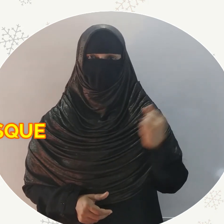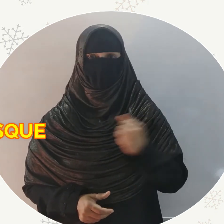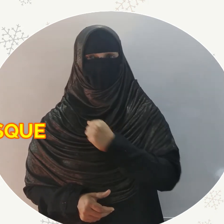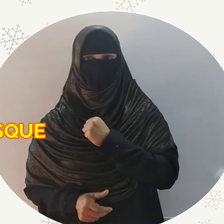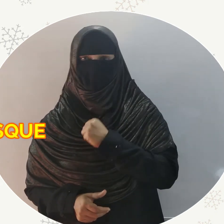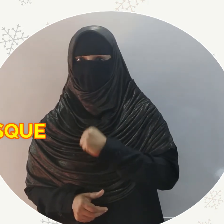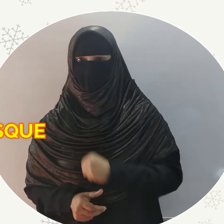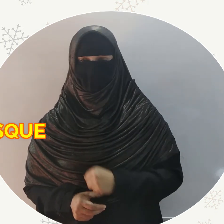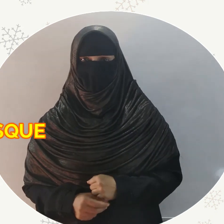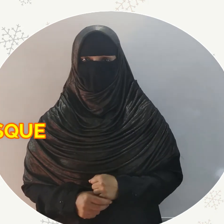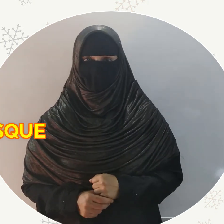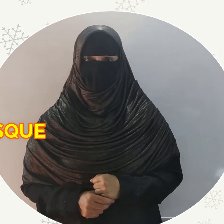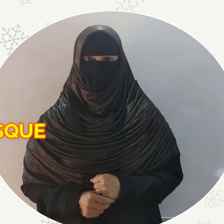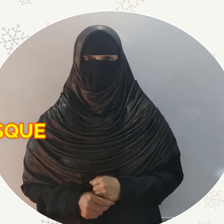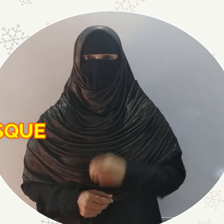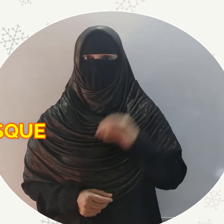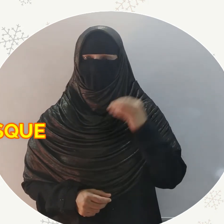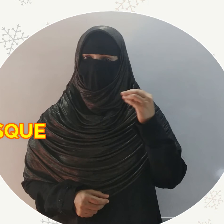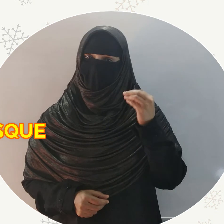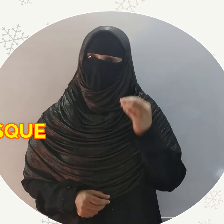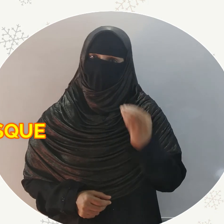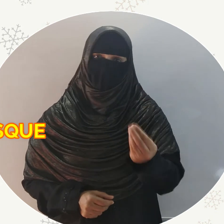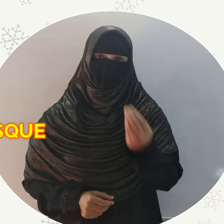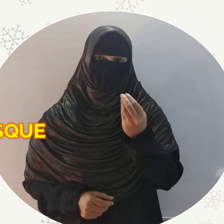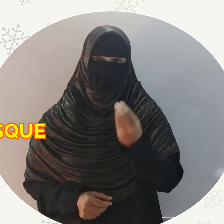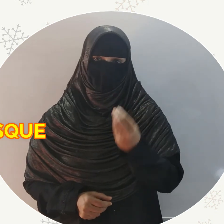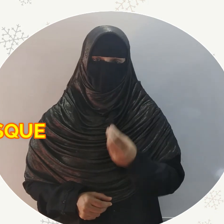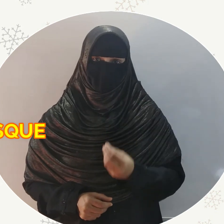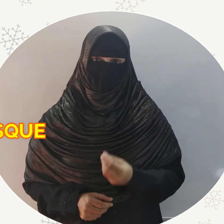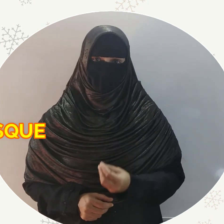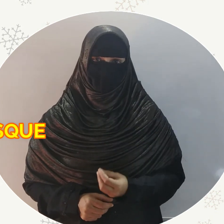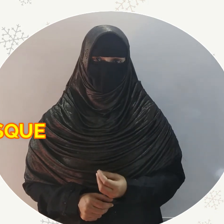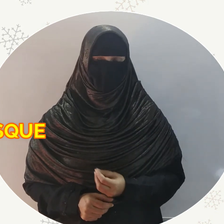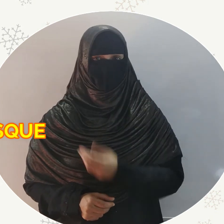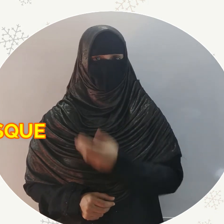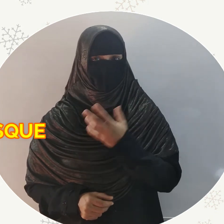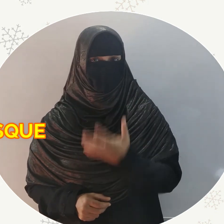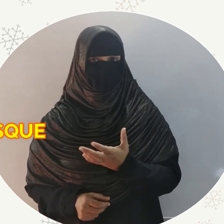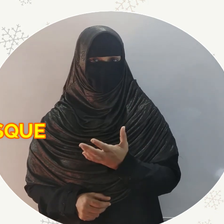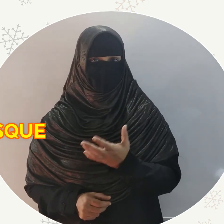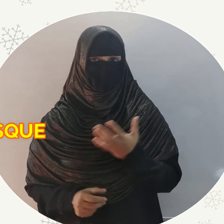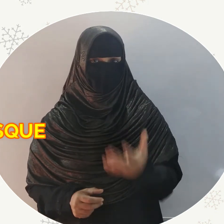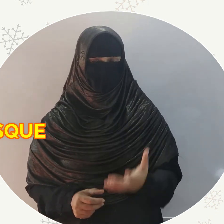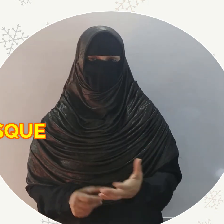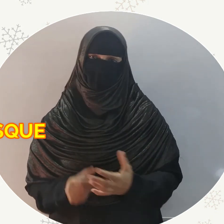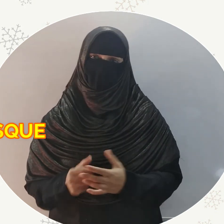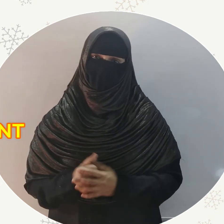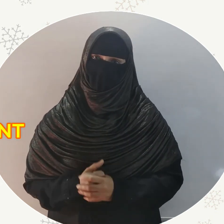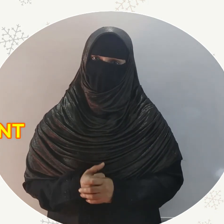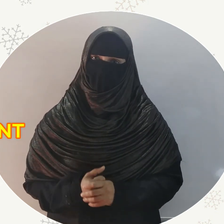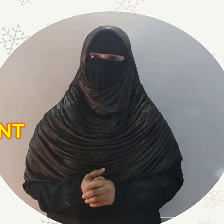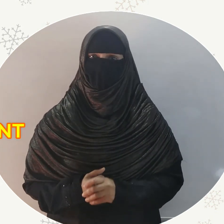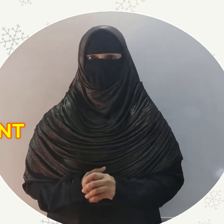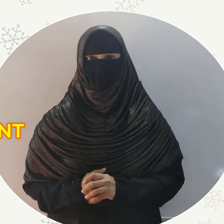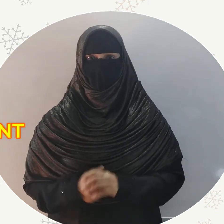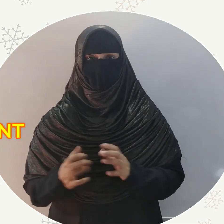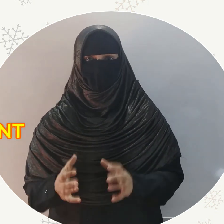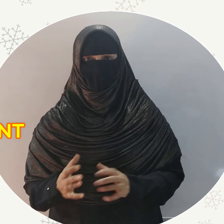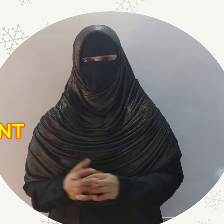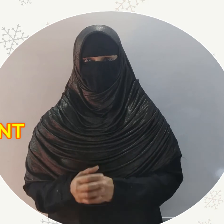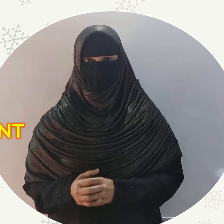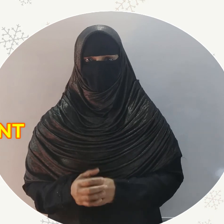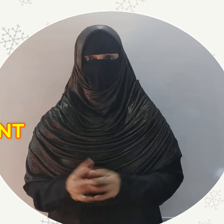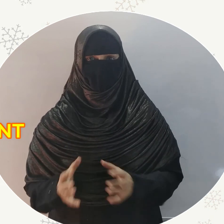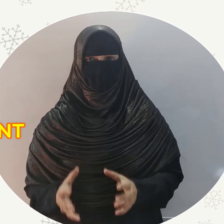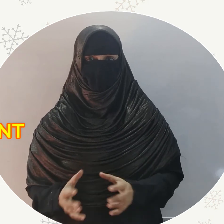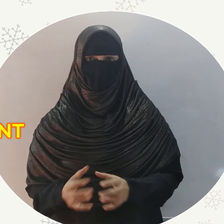വളരെ അട്രാക്റ്റീവ് ആയിട്ടുള്ള ഒരു സ്ഥലത്തെ കുറിച്ച് എങ്ങനെയാണ് പറയുന്നത്? പിക്ചറെസ്ക്. അത് തെറ്റാണ്. പിക്ചറെസ്ക്, റൈറ്റ്. ഇത് കണ്ടന്റ് എന്നല്ല,